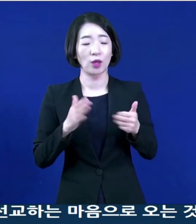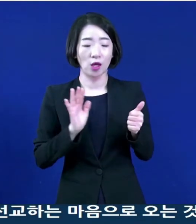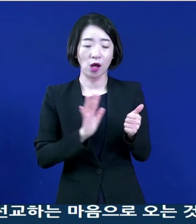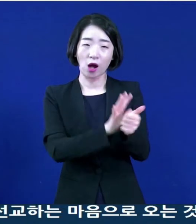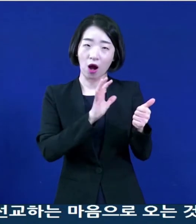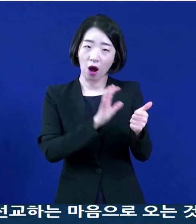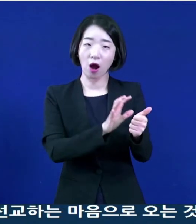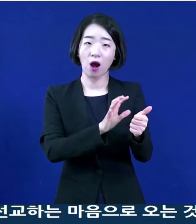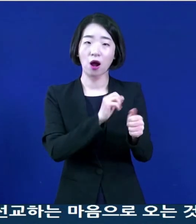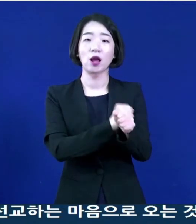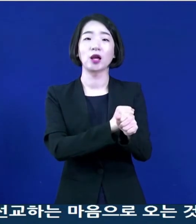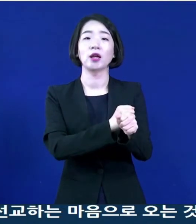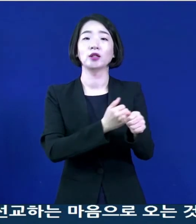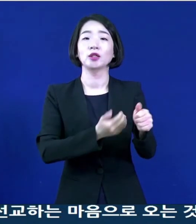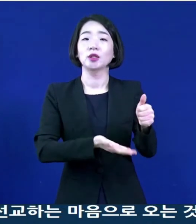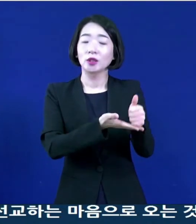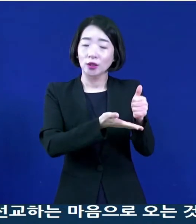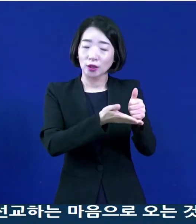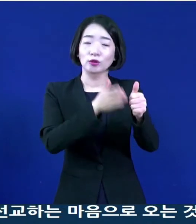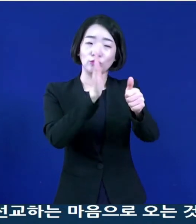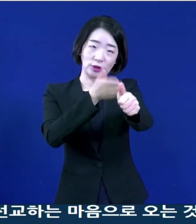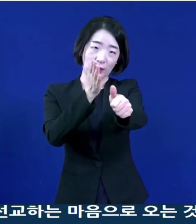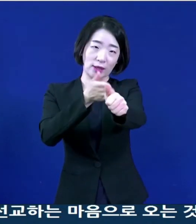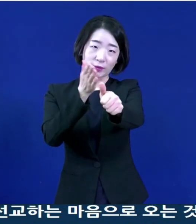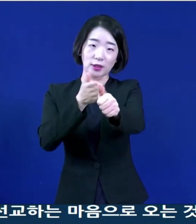소망합니다. 이제 어떻게 우리는